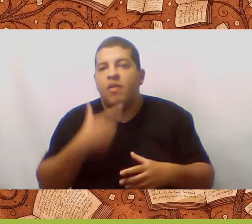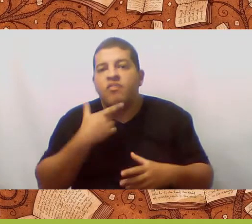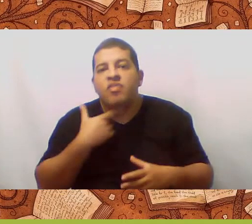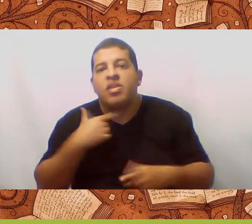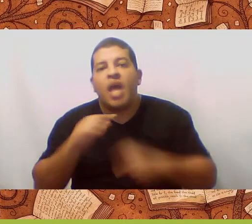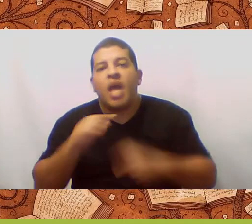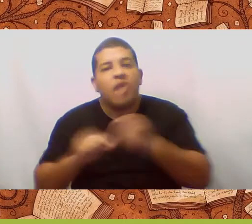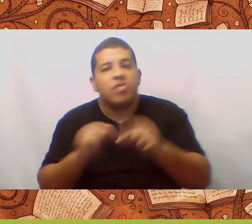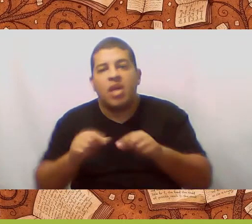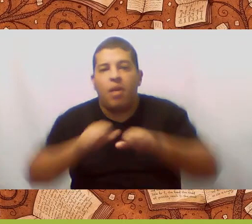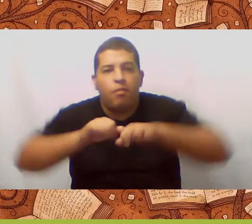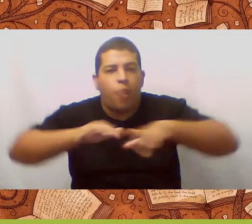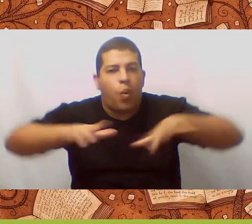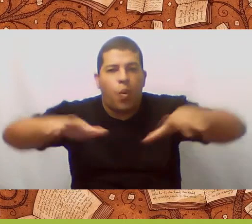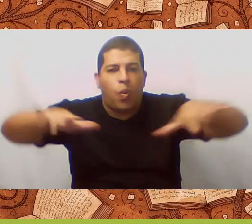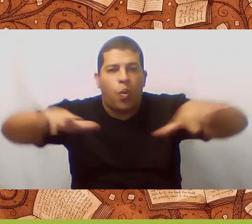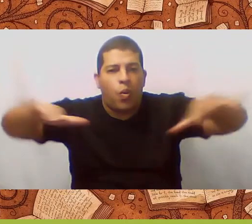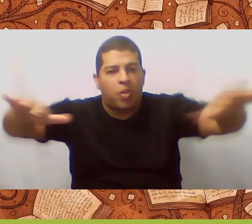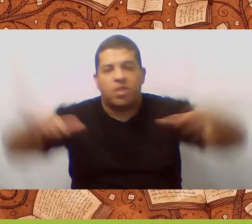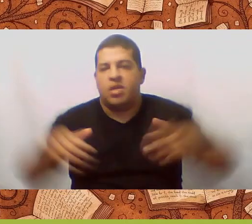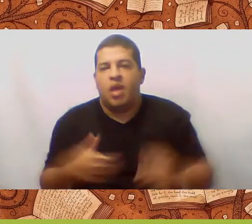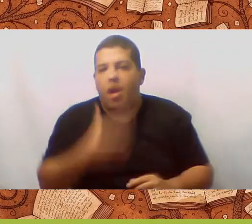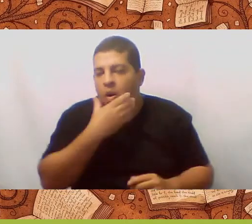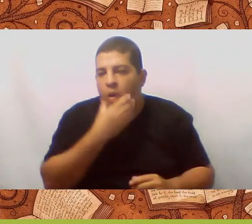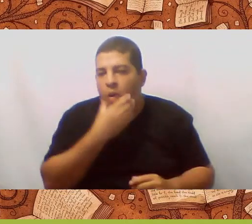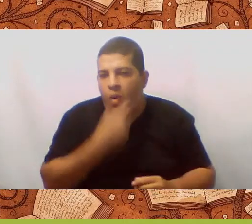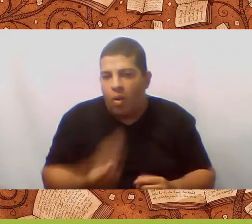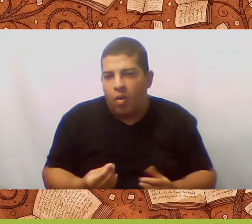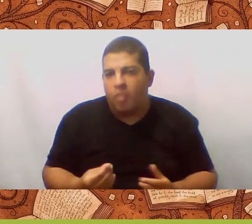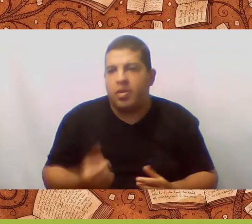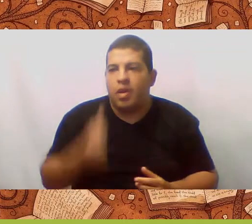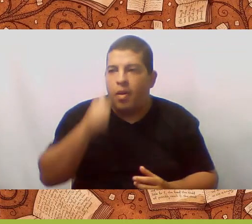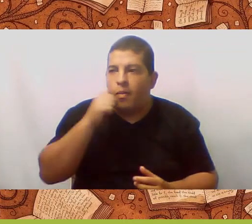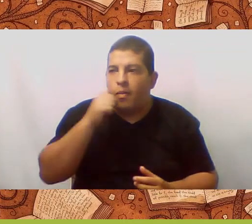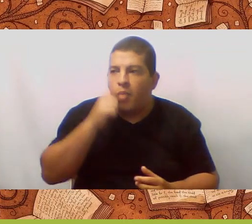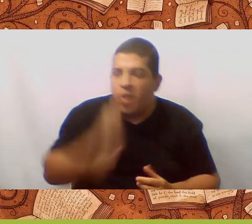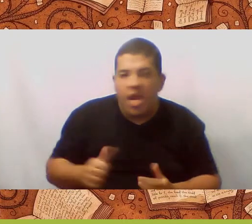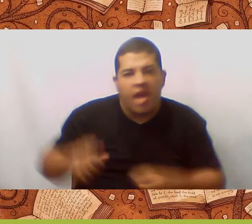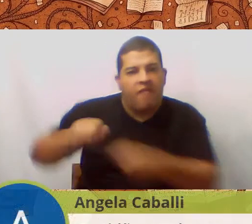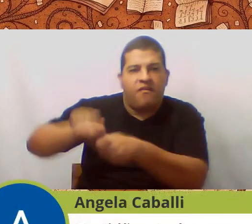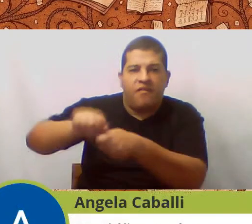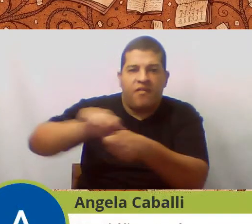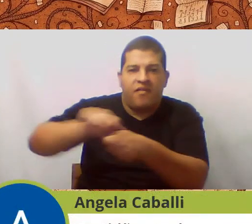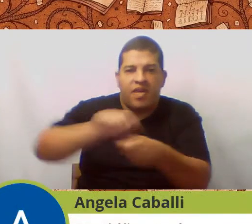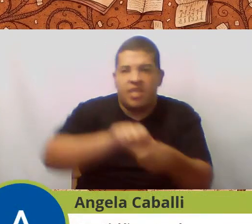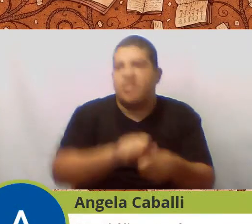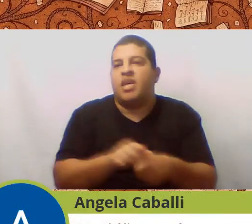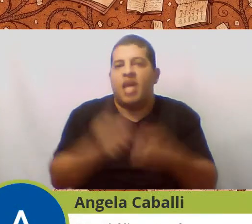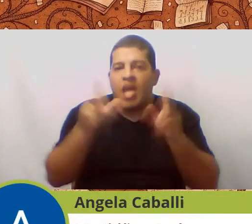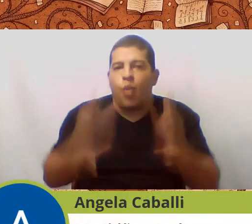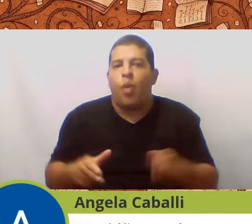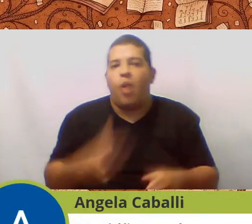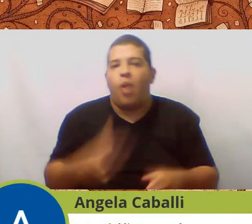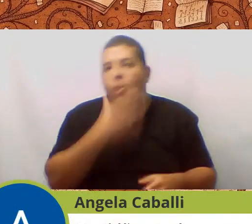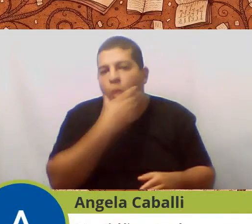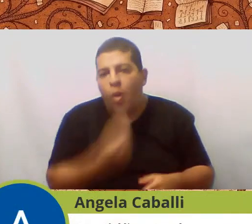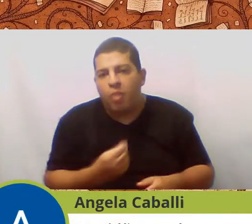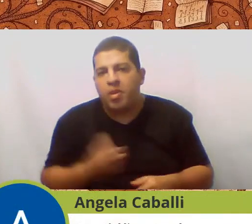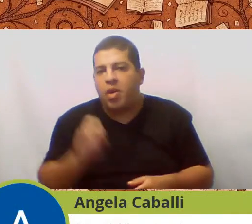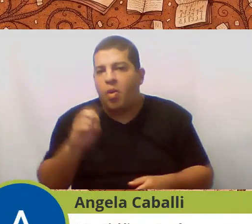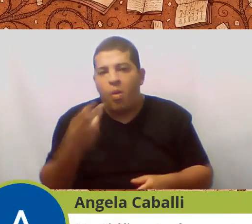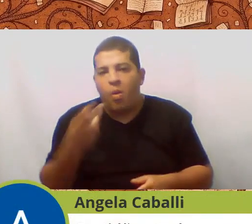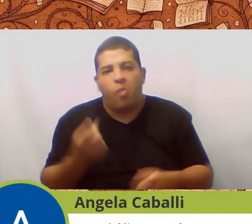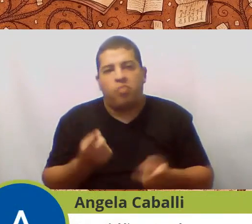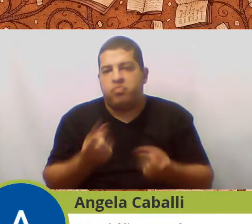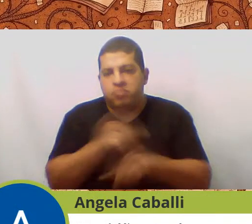são. Sejam mulheres que possam fazer tudo aquilo que os homens fazem também, né?